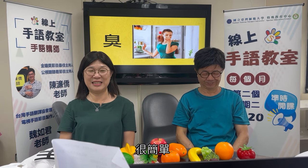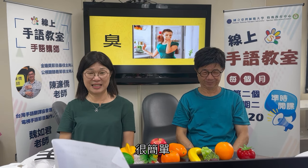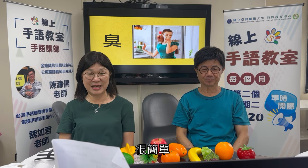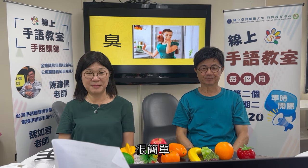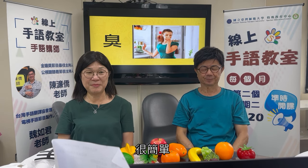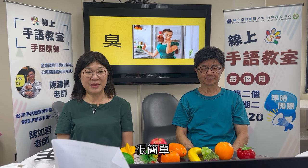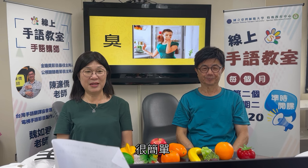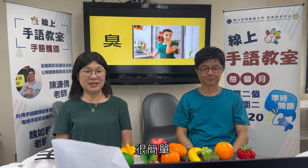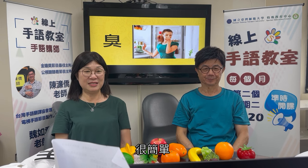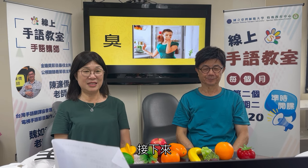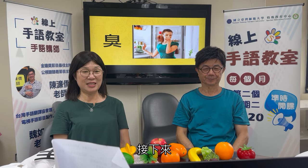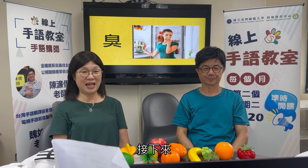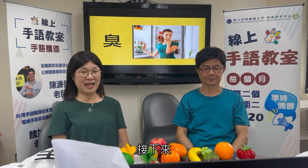单。接下来